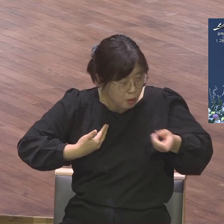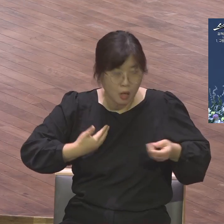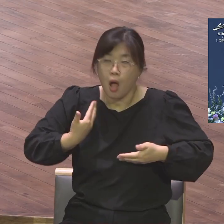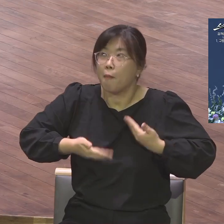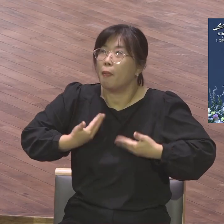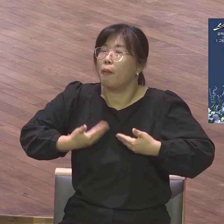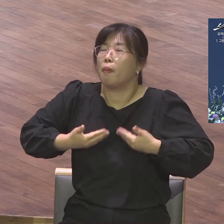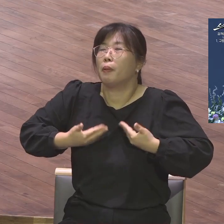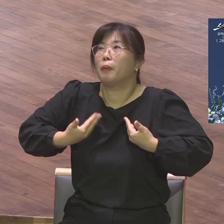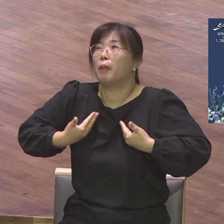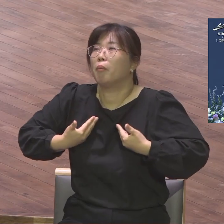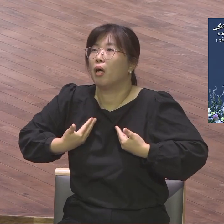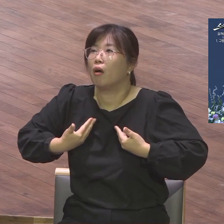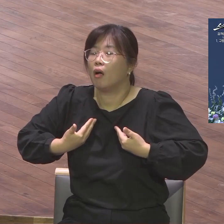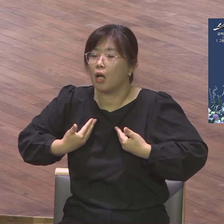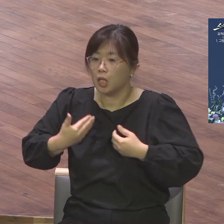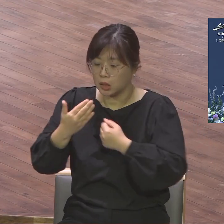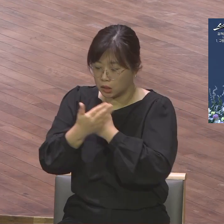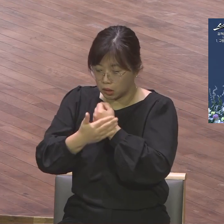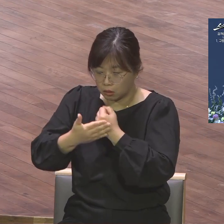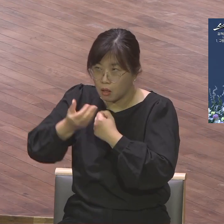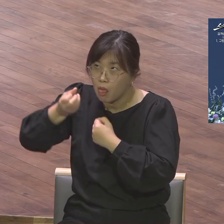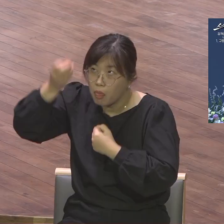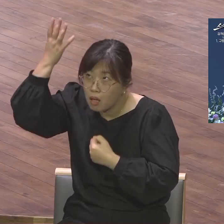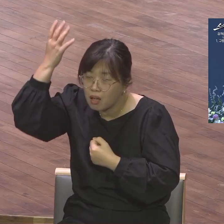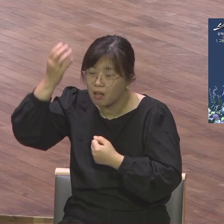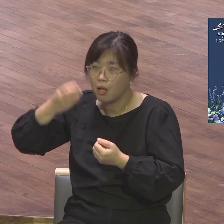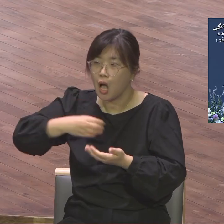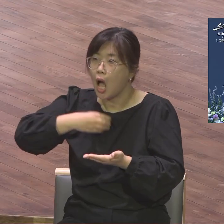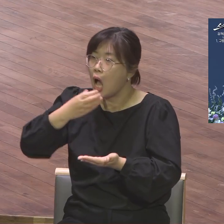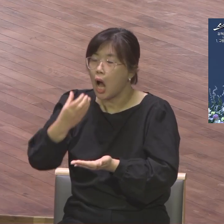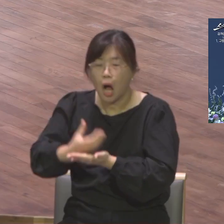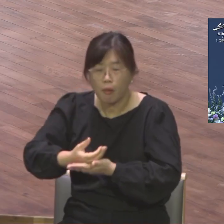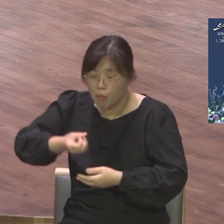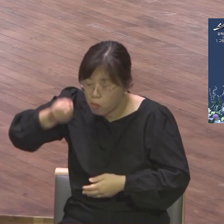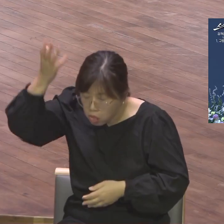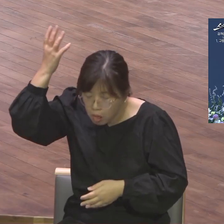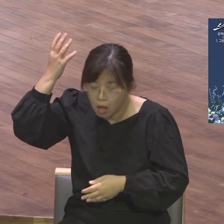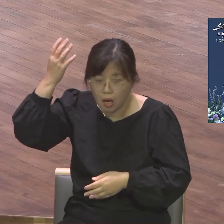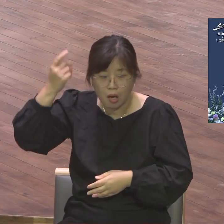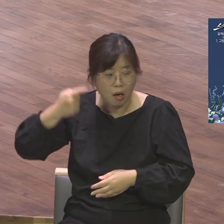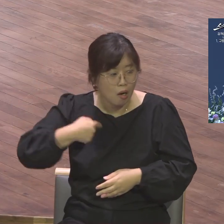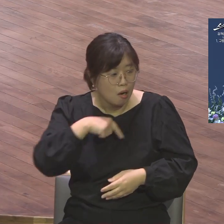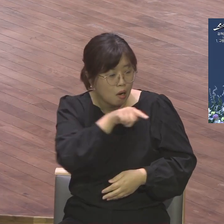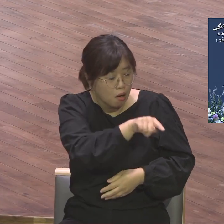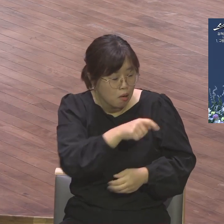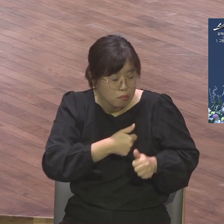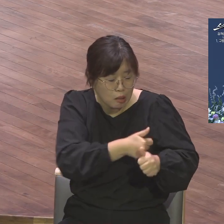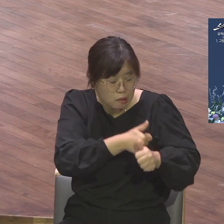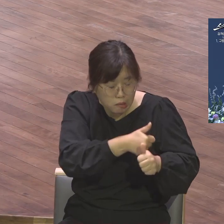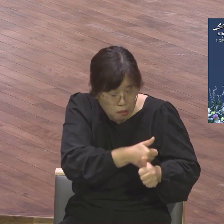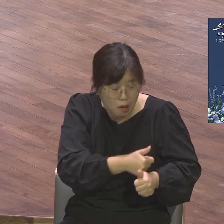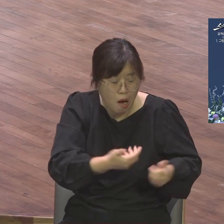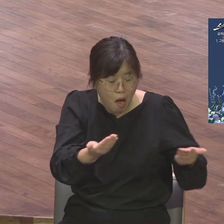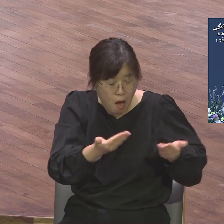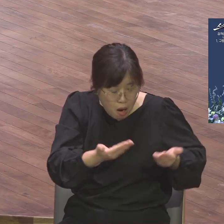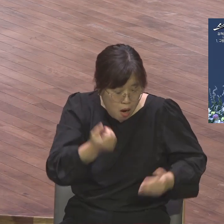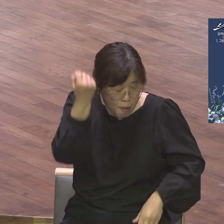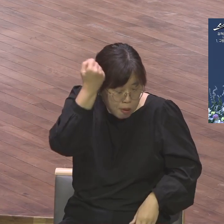많지요. 너무 세상 사는 게 복잡하고 너무 힘들고 그런 것이 많아가지고